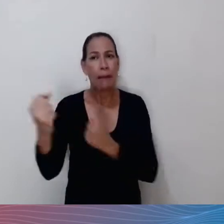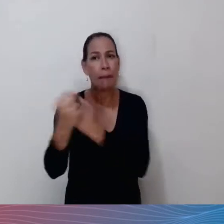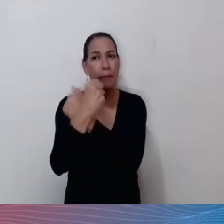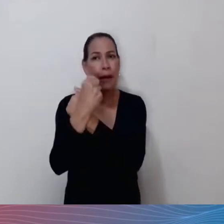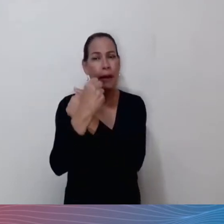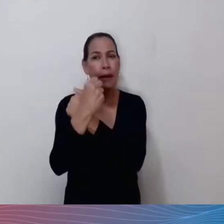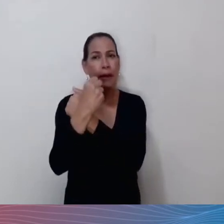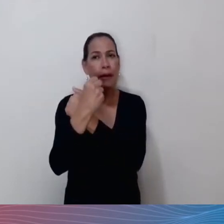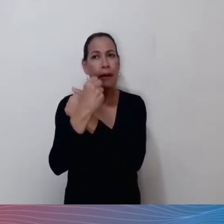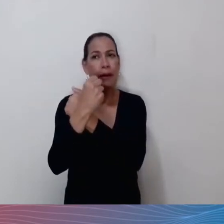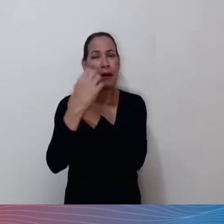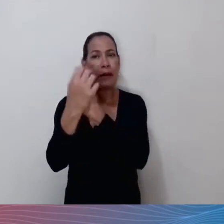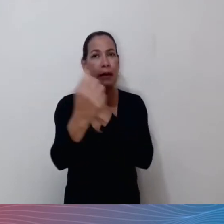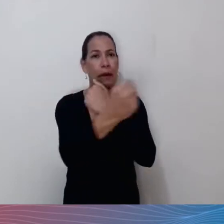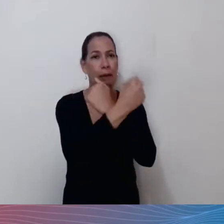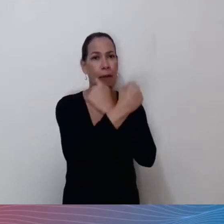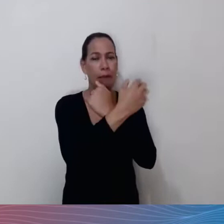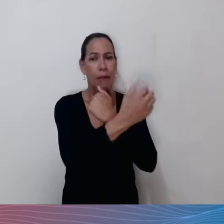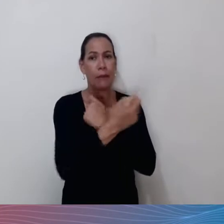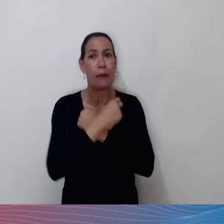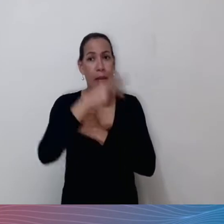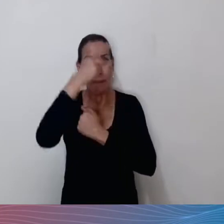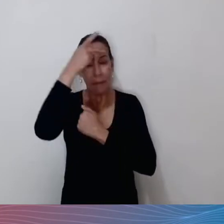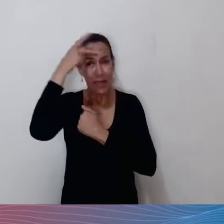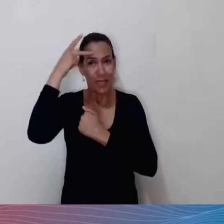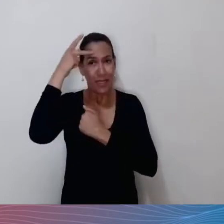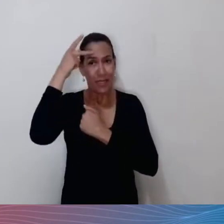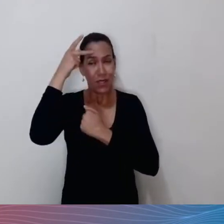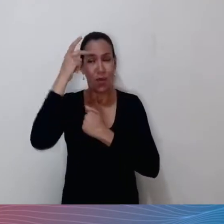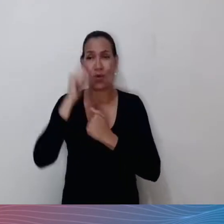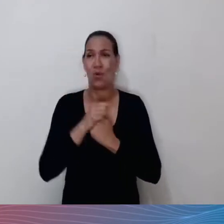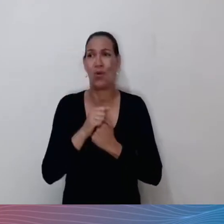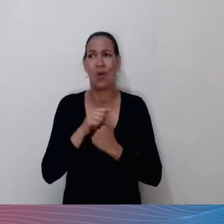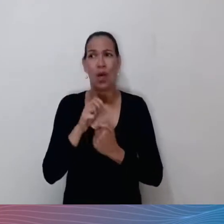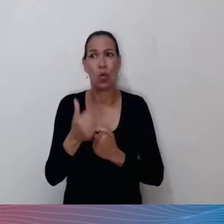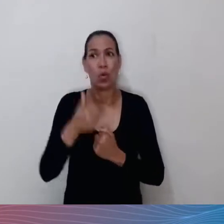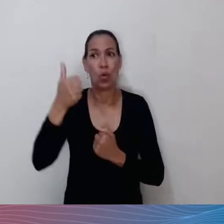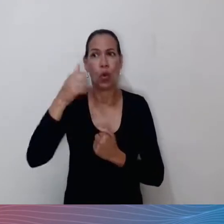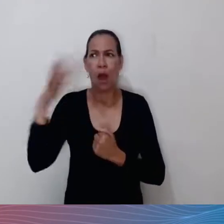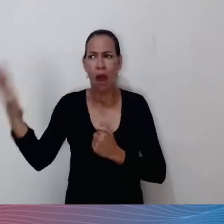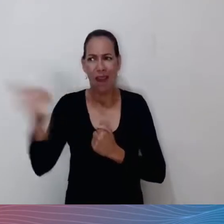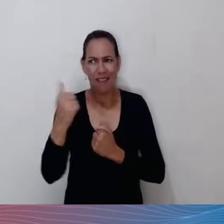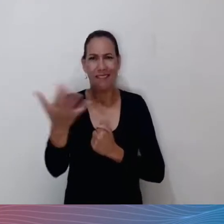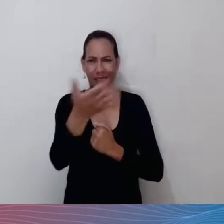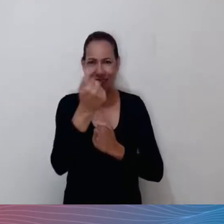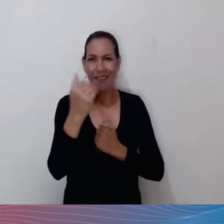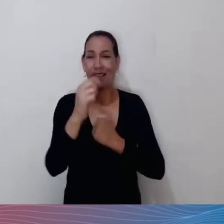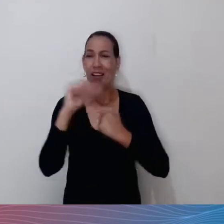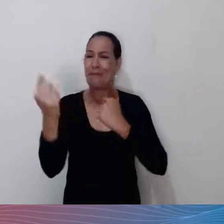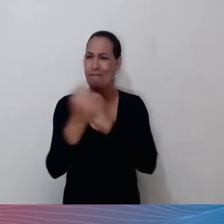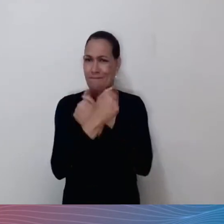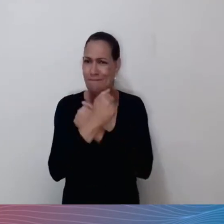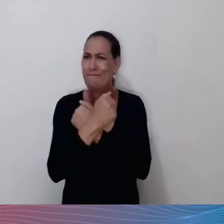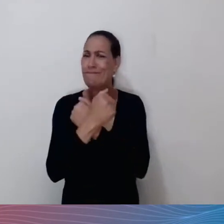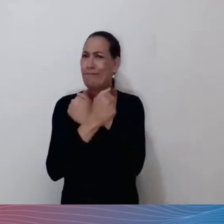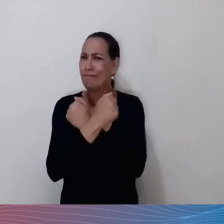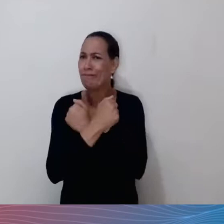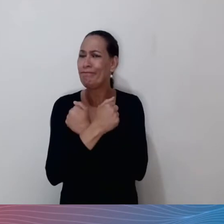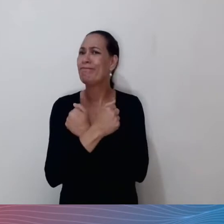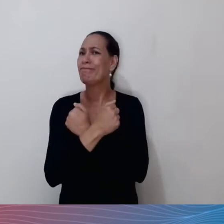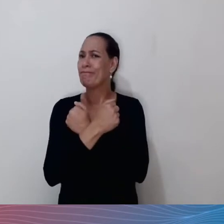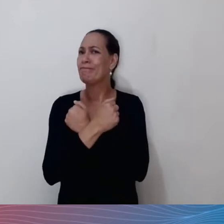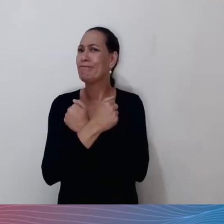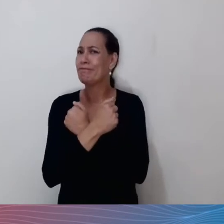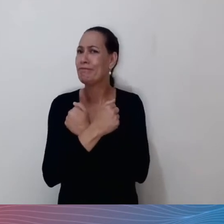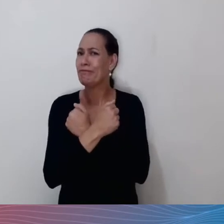daquela terra. E traziam como escravos. Lá atrás,